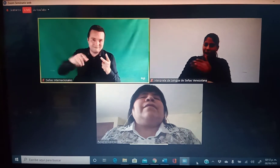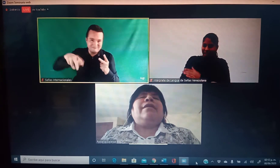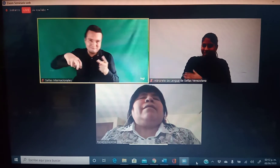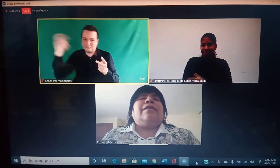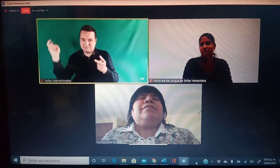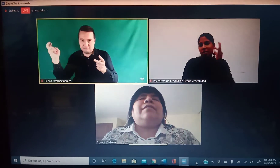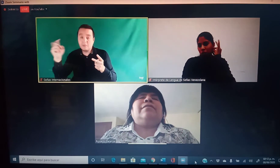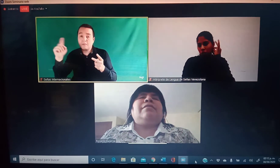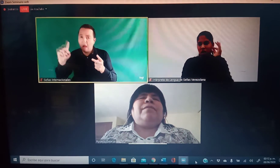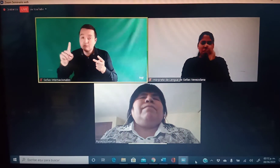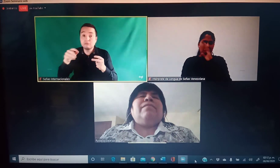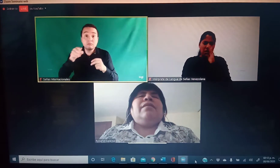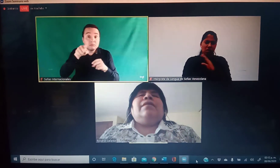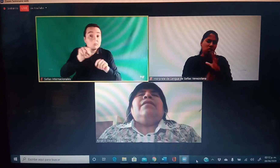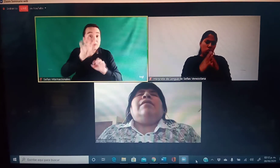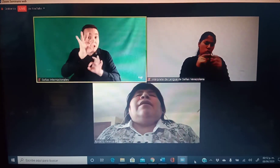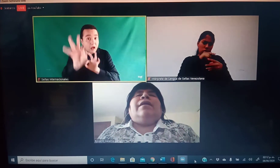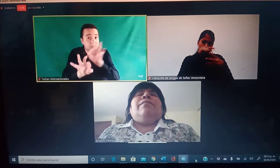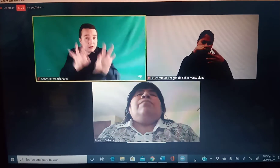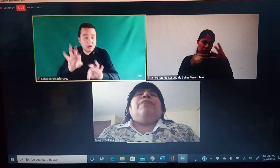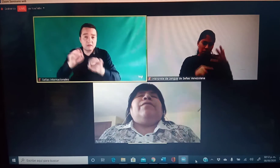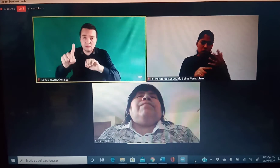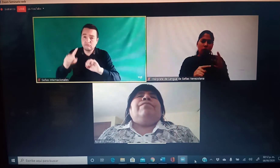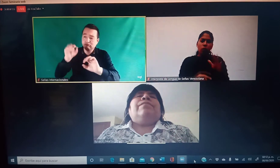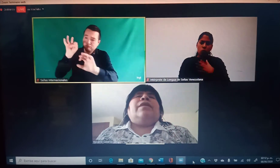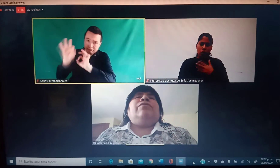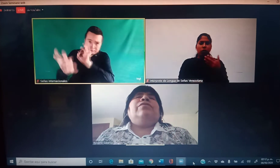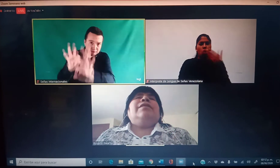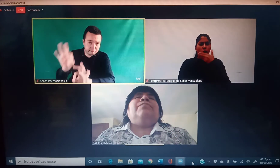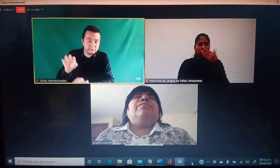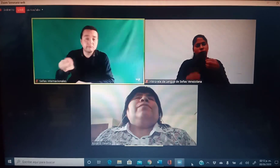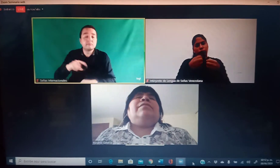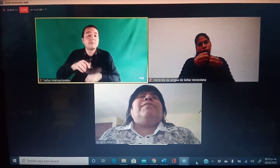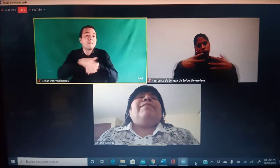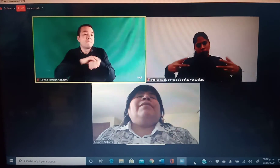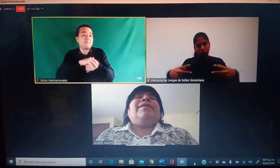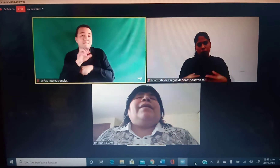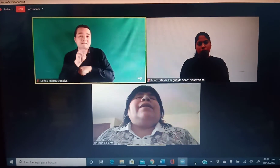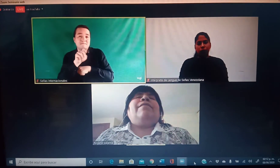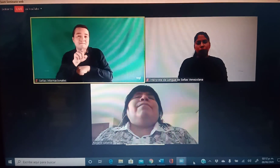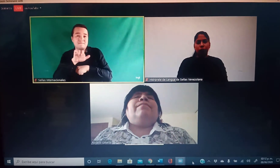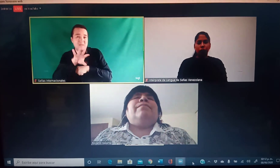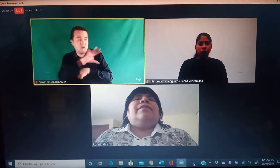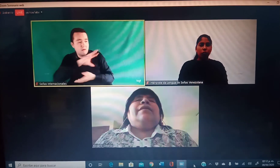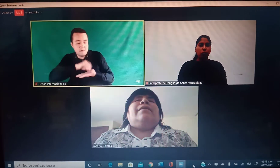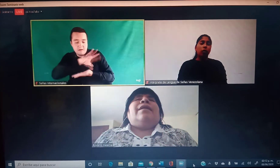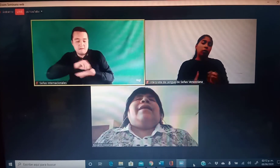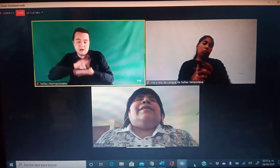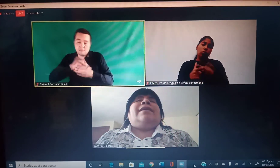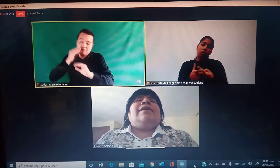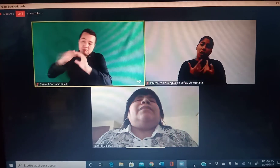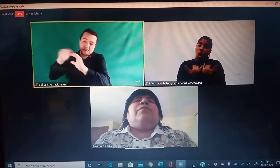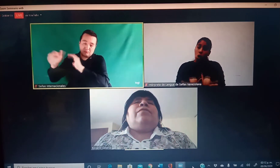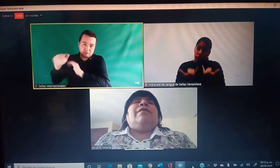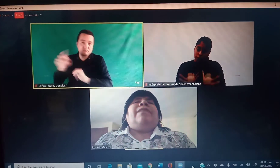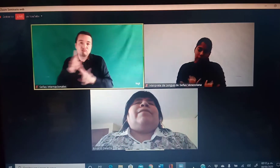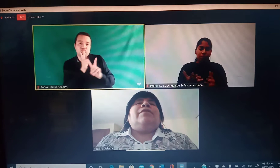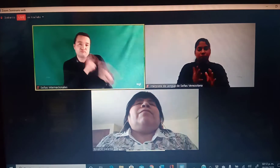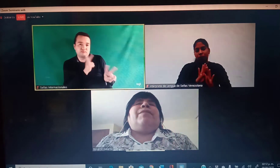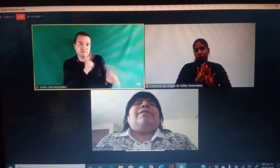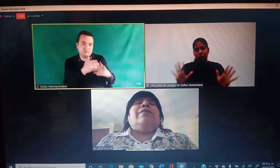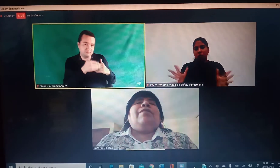apoyar a Rígados en este tema. Bueno, entonces, simplemente me queda agradecerles por